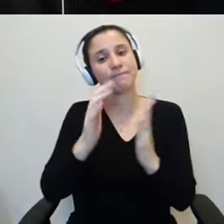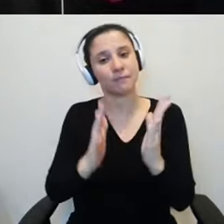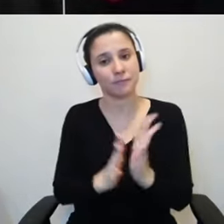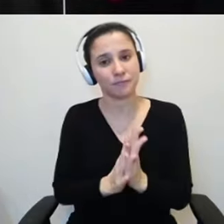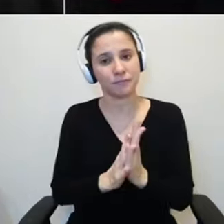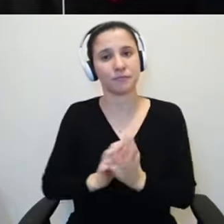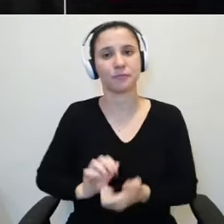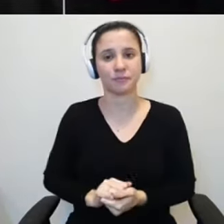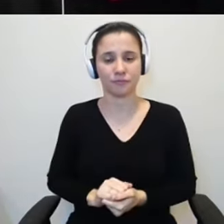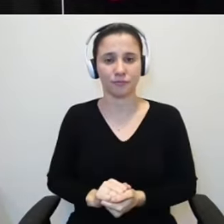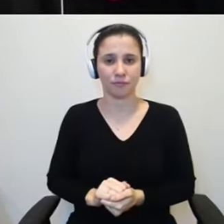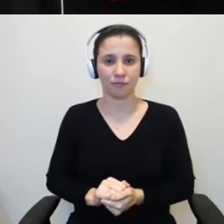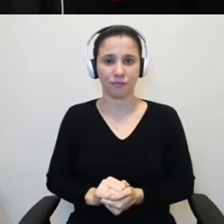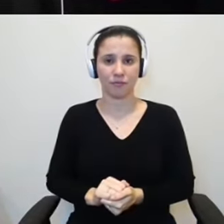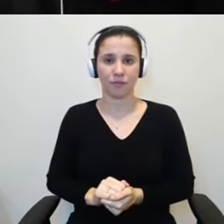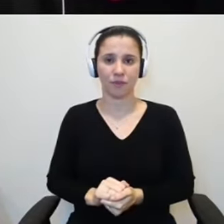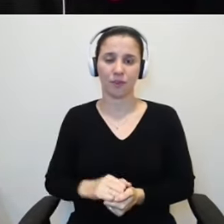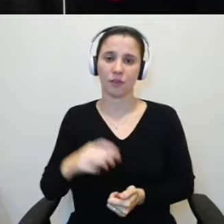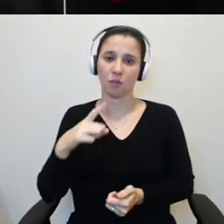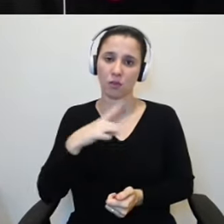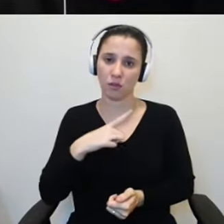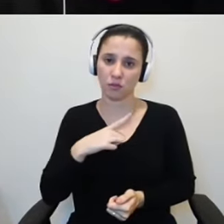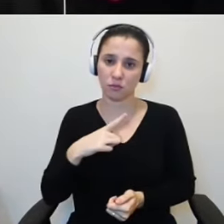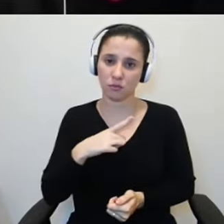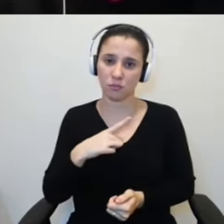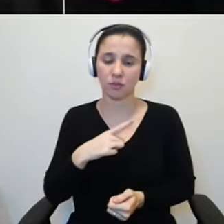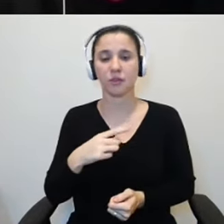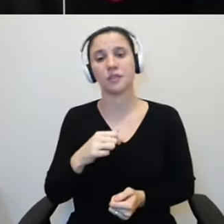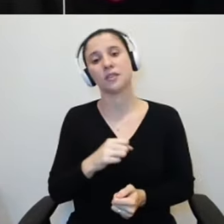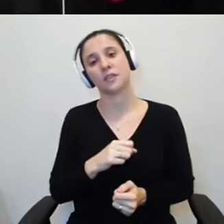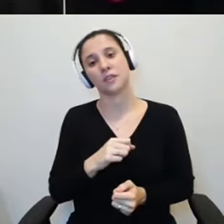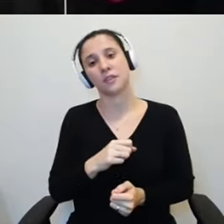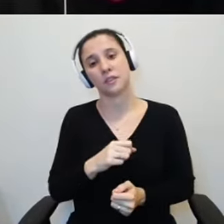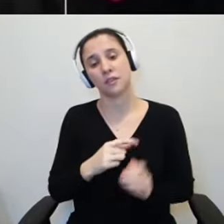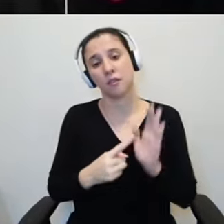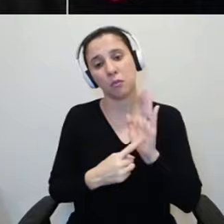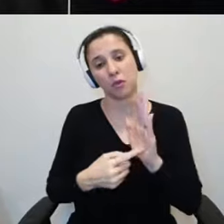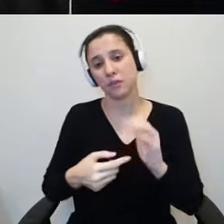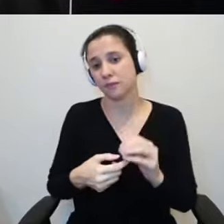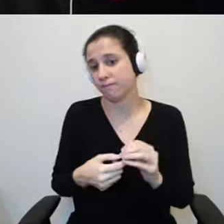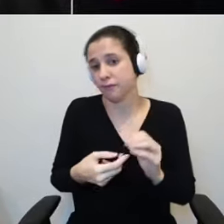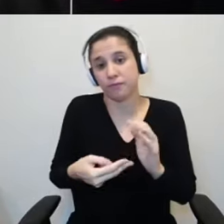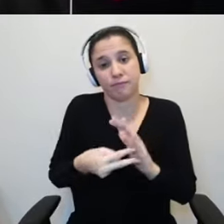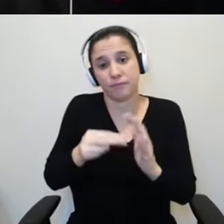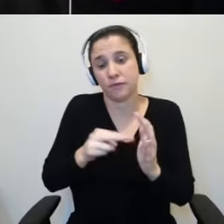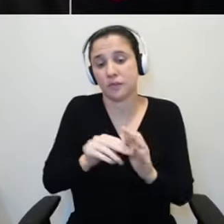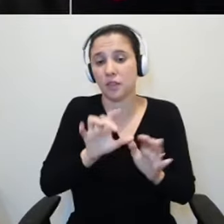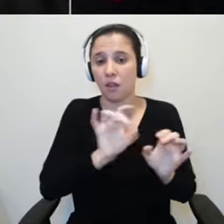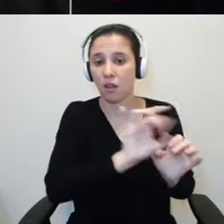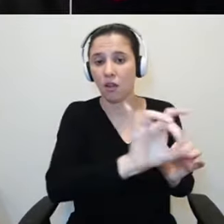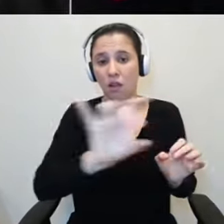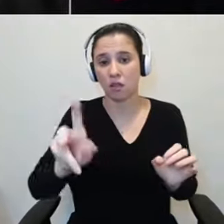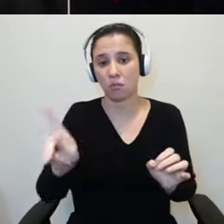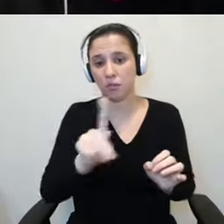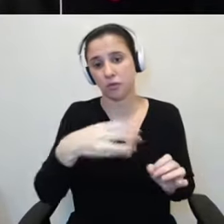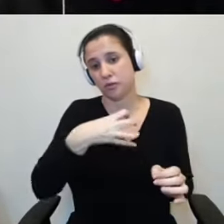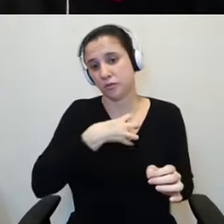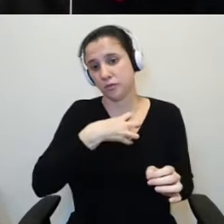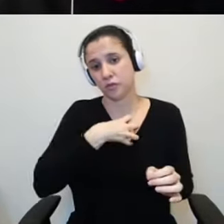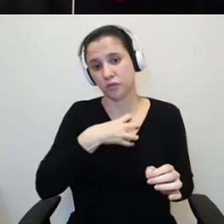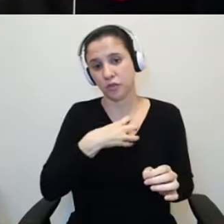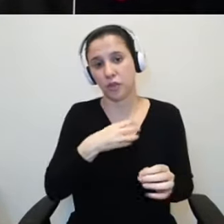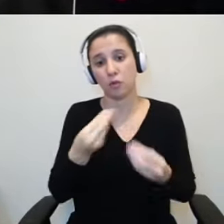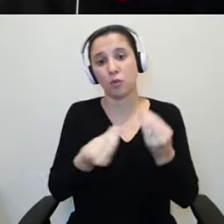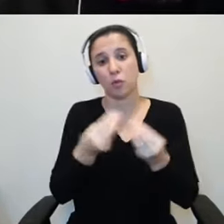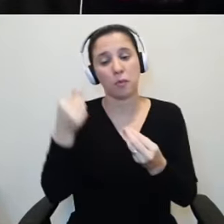é uma questão que tá colocada. Então, a gente vai depender das avaliações justamente de cada um dos professores e como eles vão pensar a